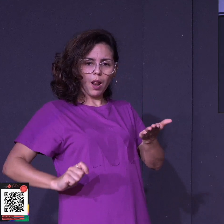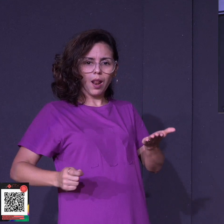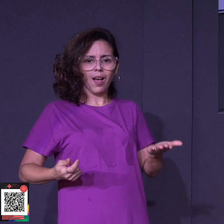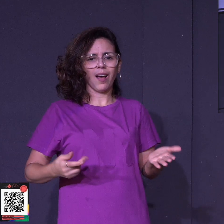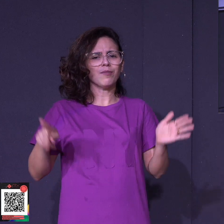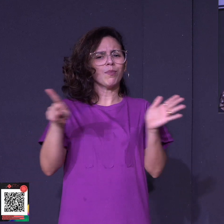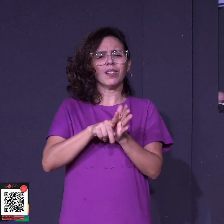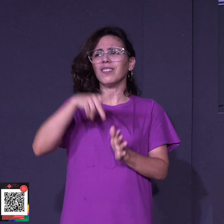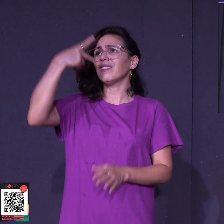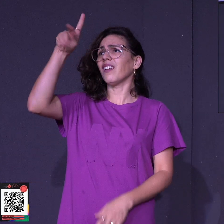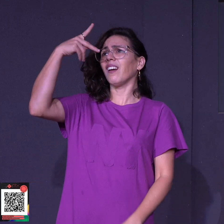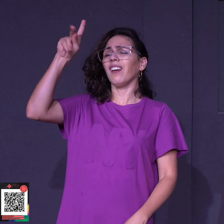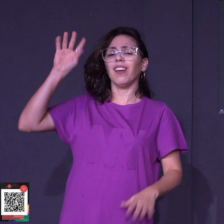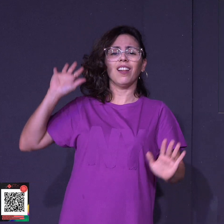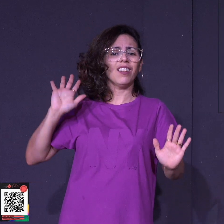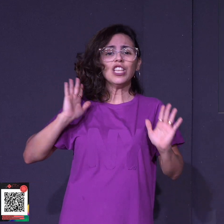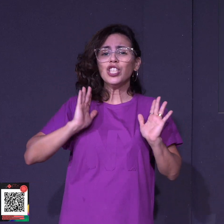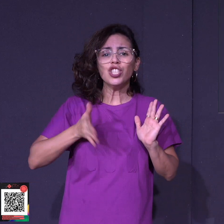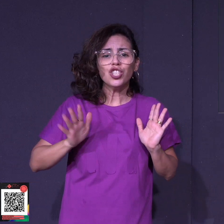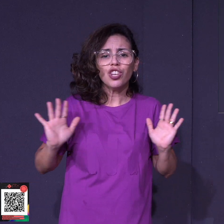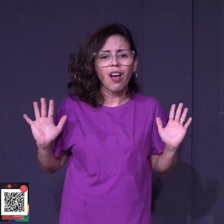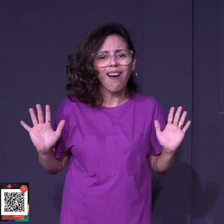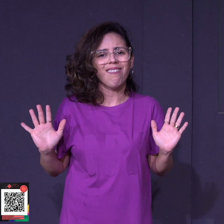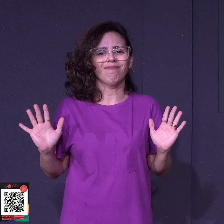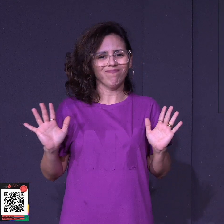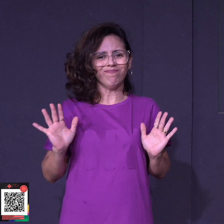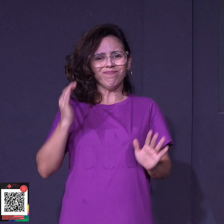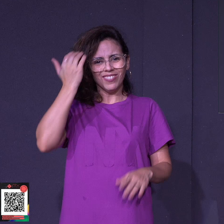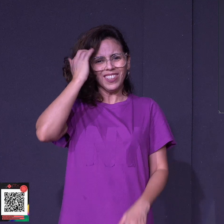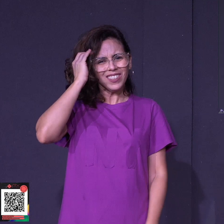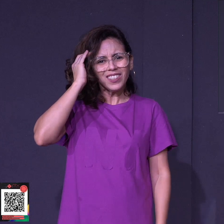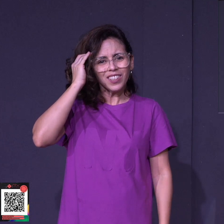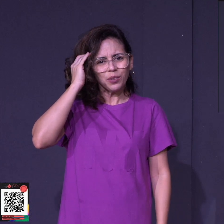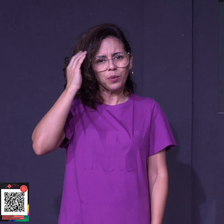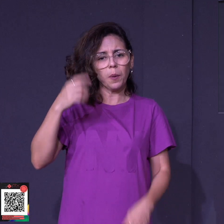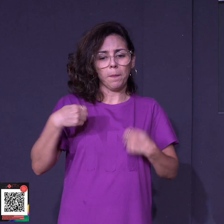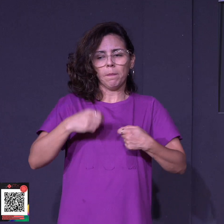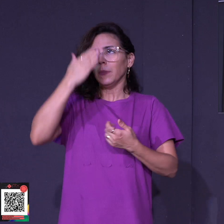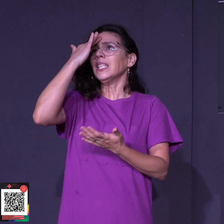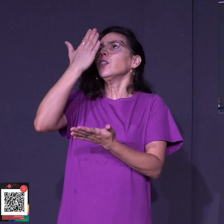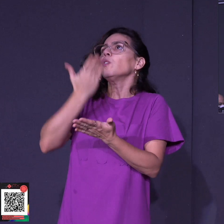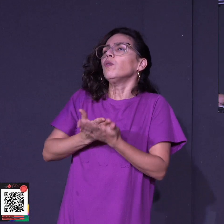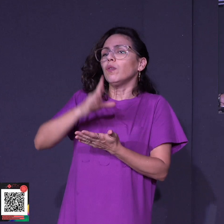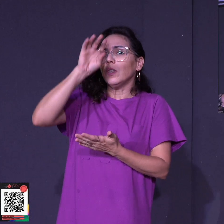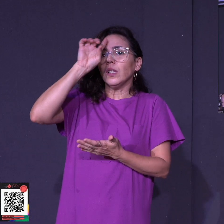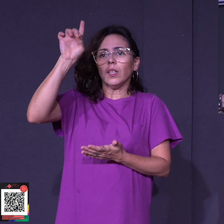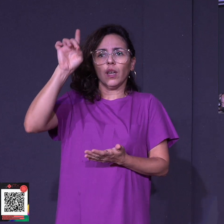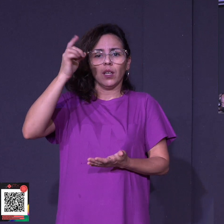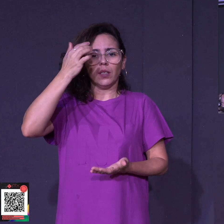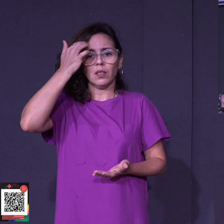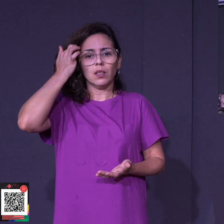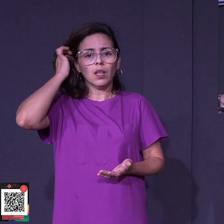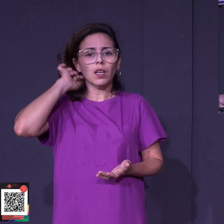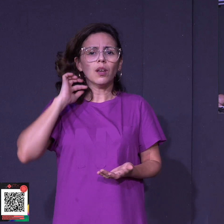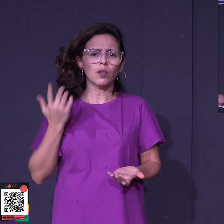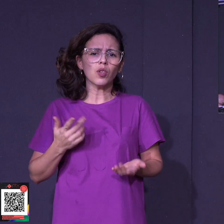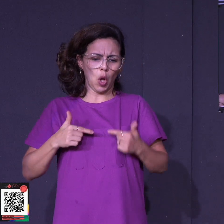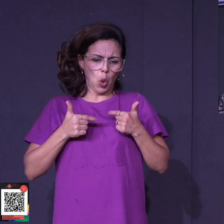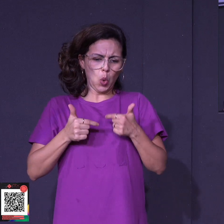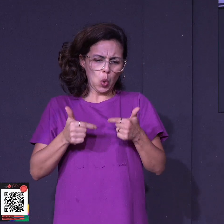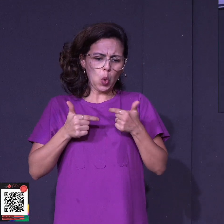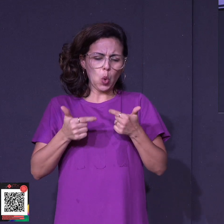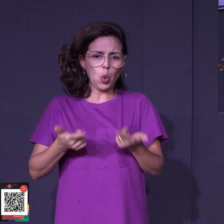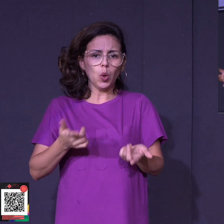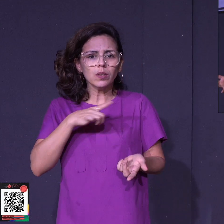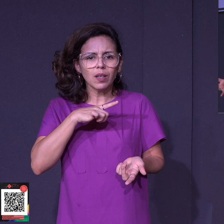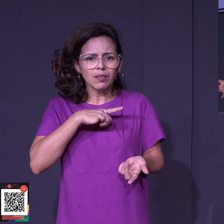isso. Vai ter luta? Vai, sem dúvida. Tem coisa mais gloriosa e